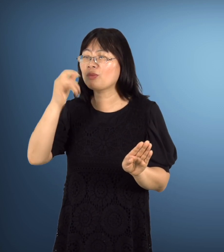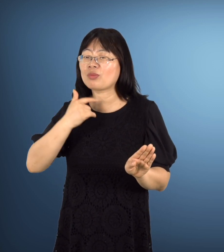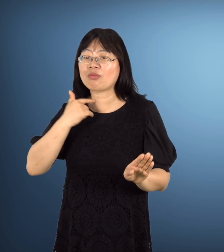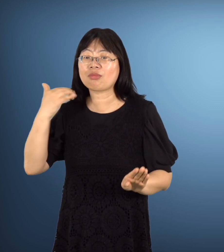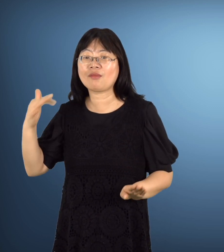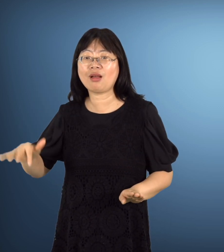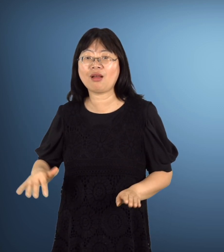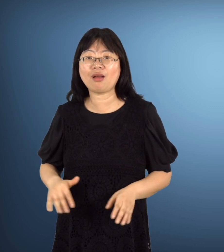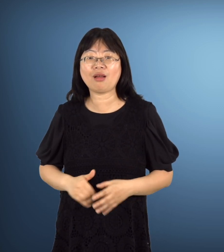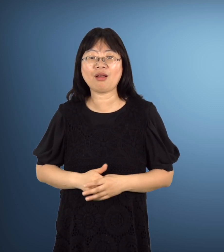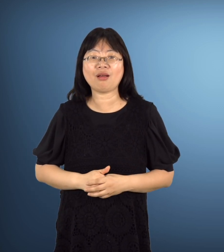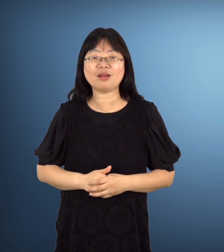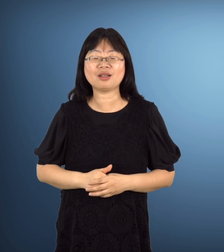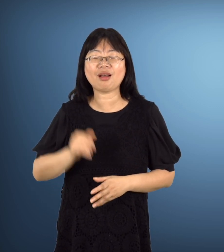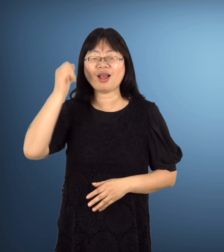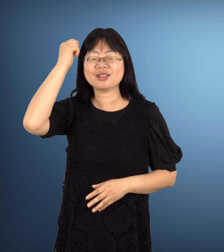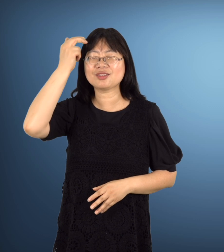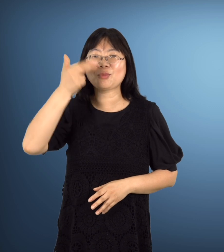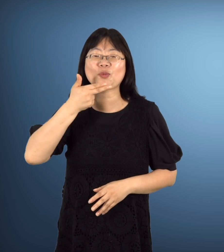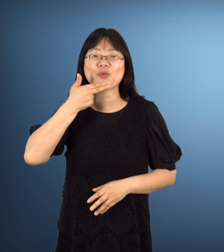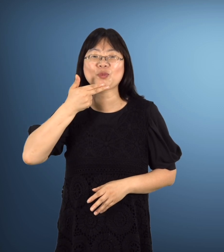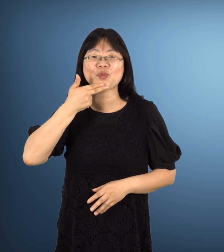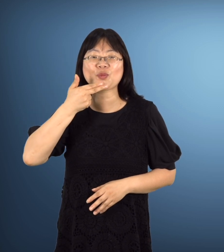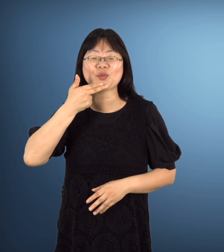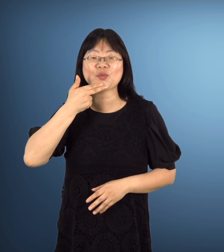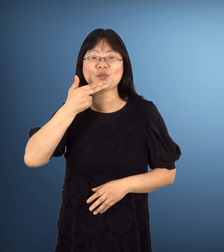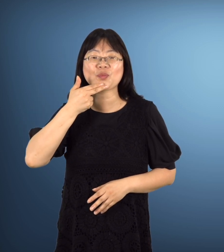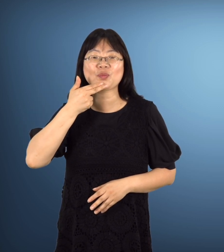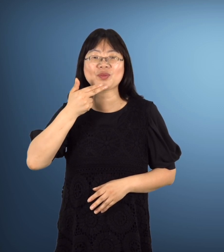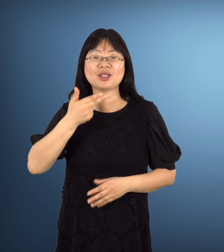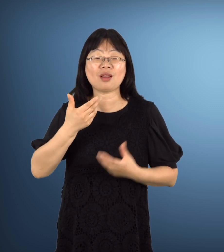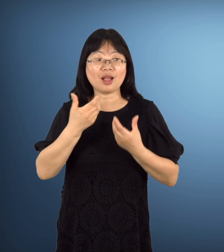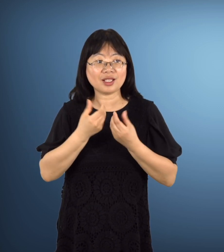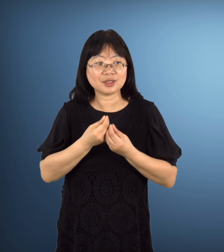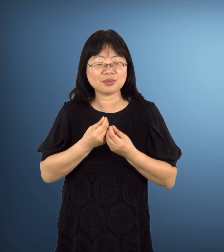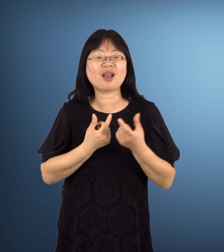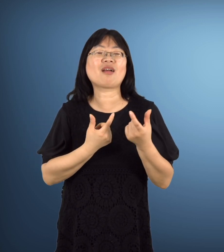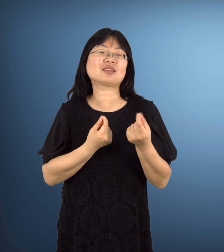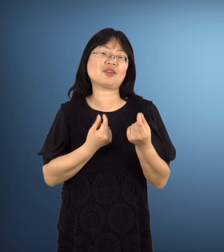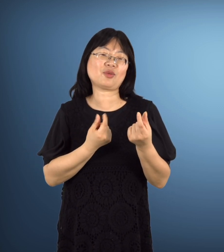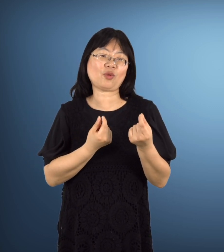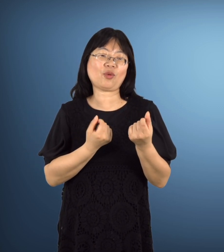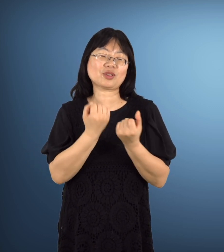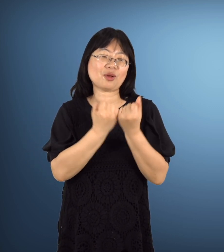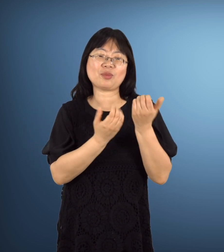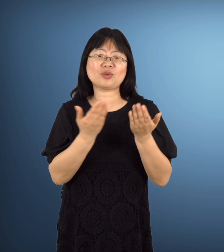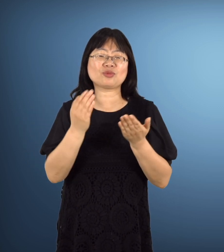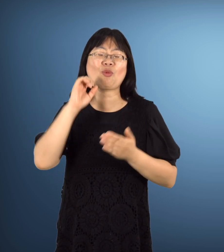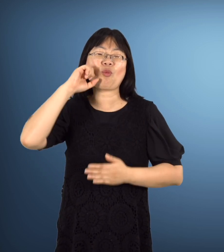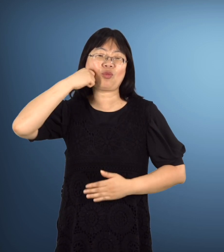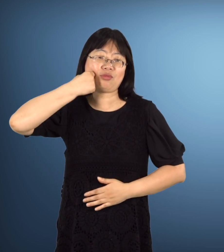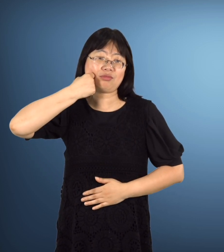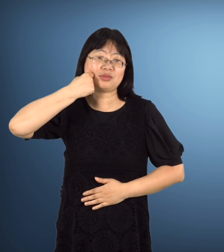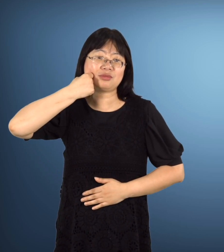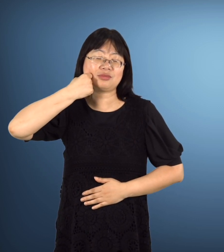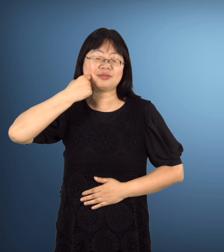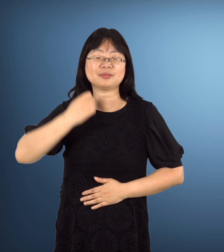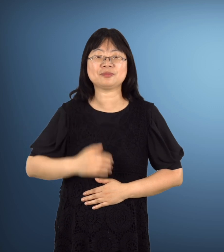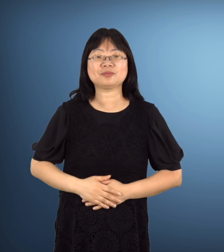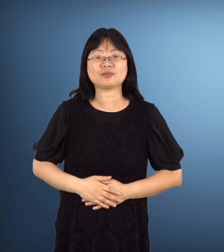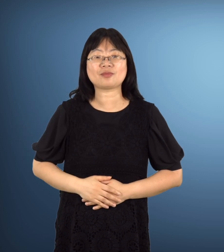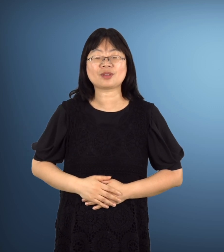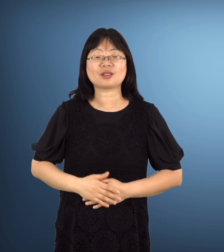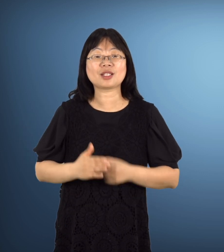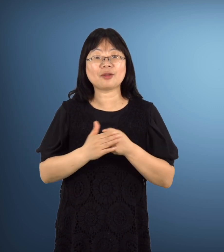있어야죠. 본 기억이 없단 말이에요. 예를 들면 그런 거예요. 대개 이제